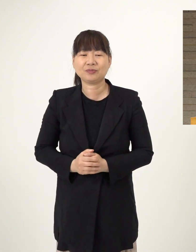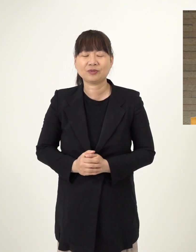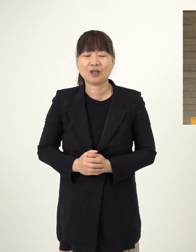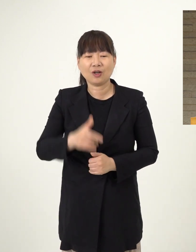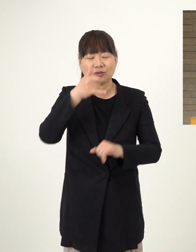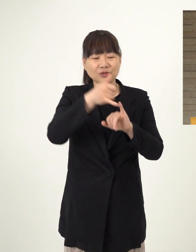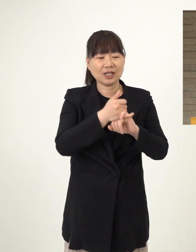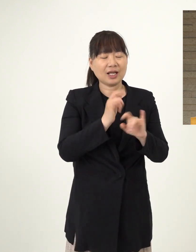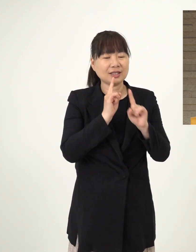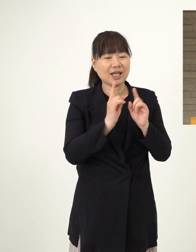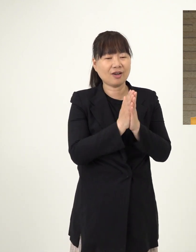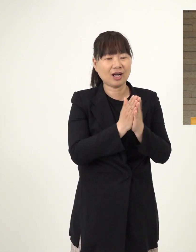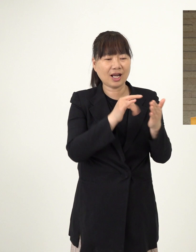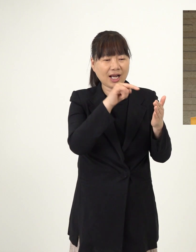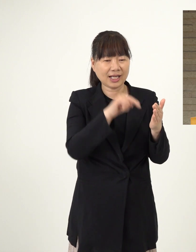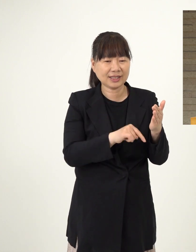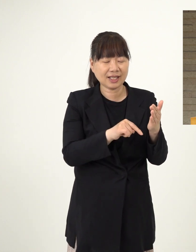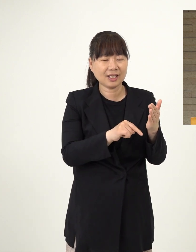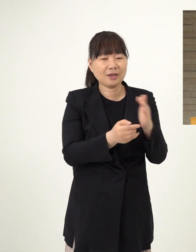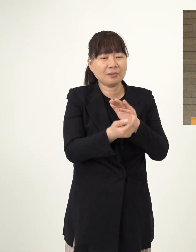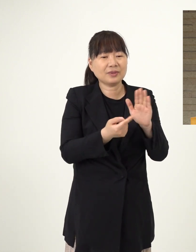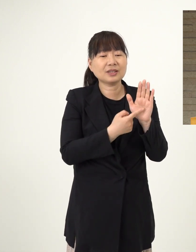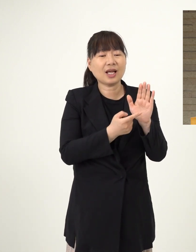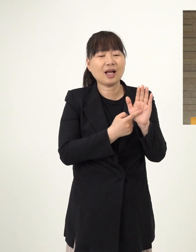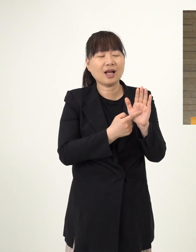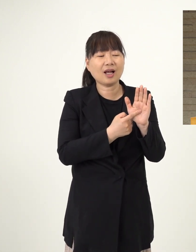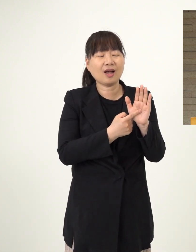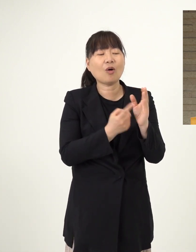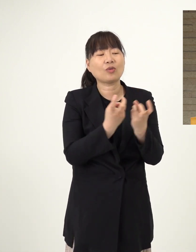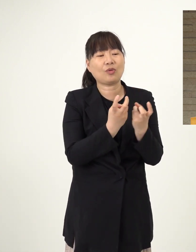구약 예언서에서 어떻게 예언되었는가.